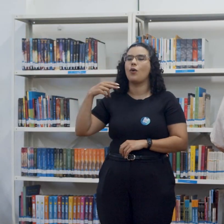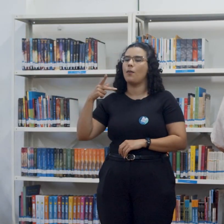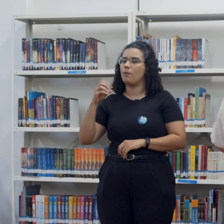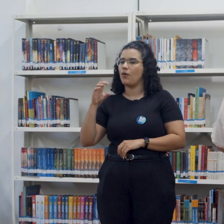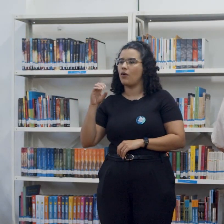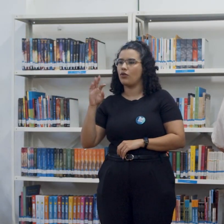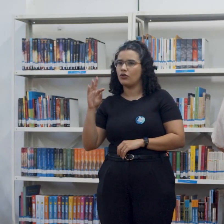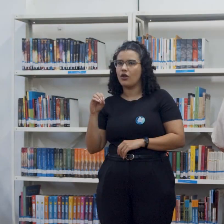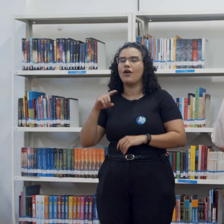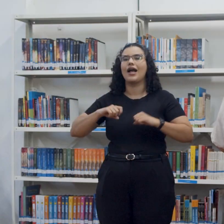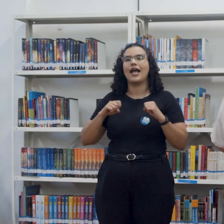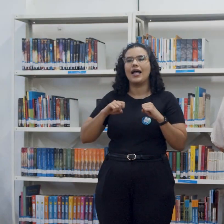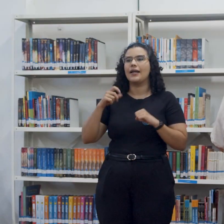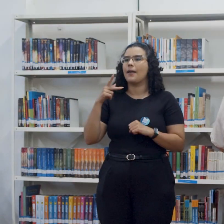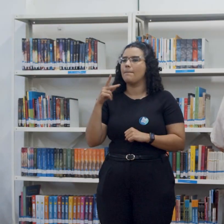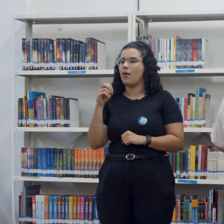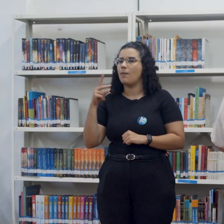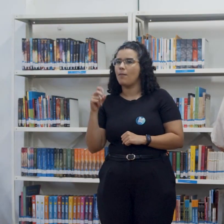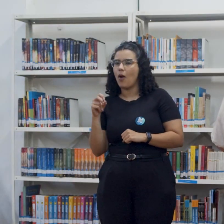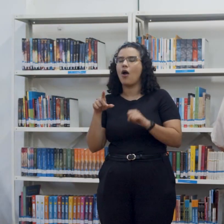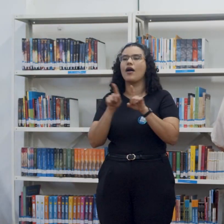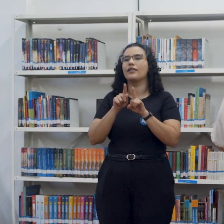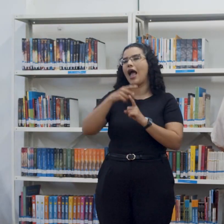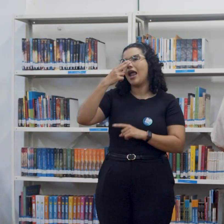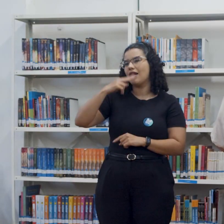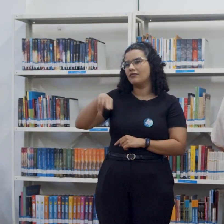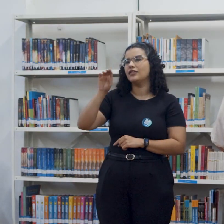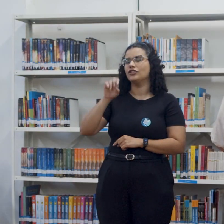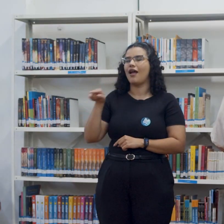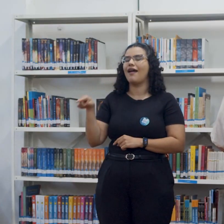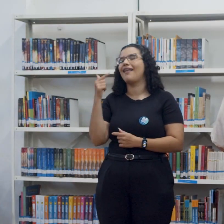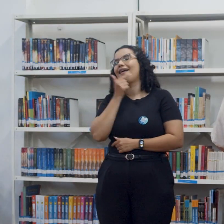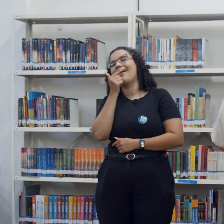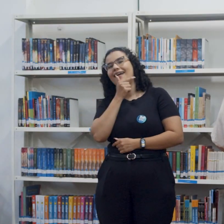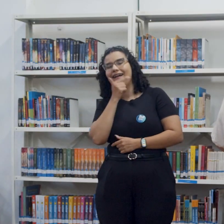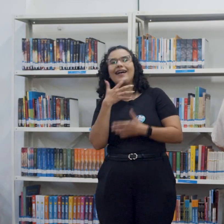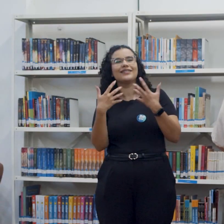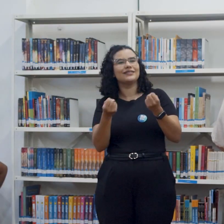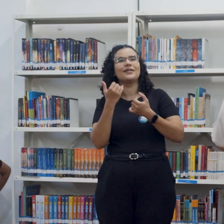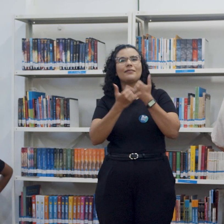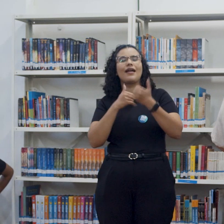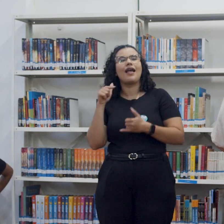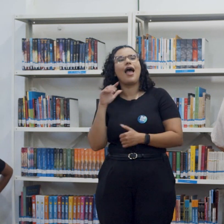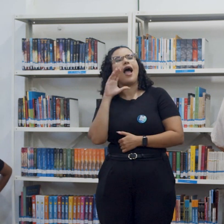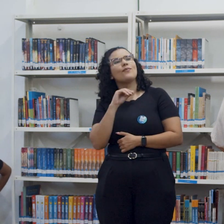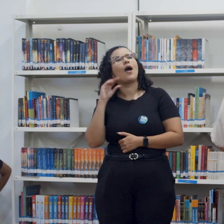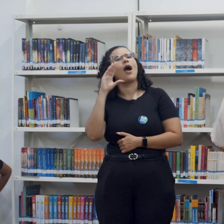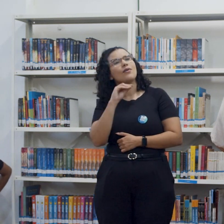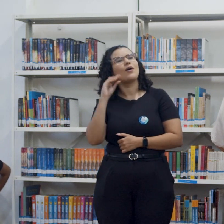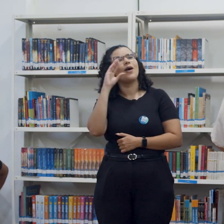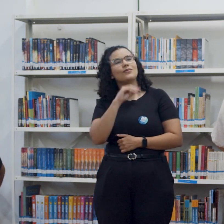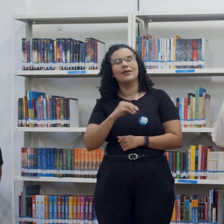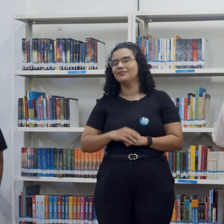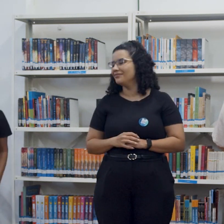galinha cocó, elefante fanfã. E ela achou graça e aderiu à brincadeira dando latidinho antes de eu dizer o